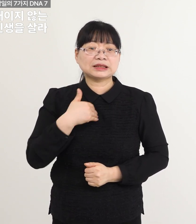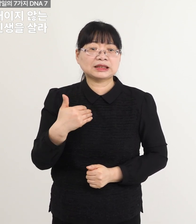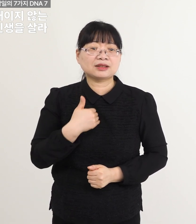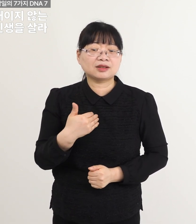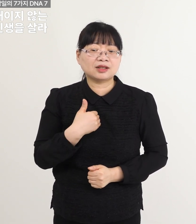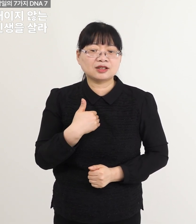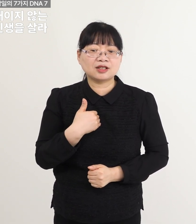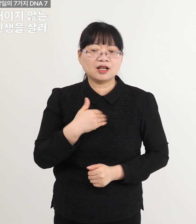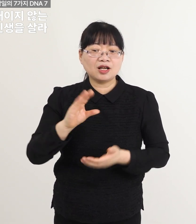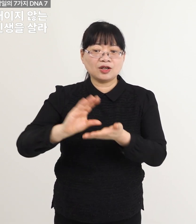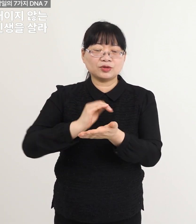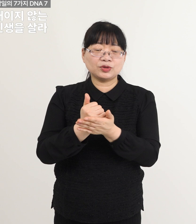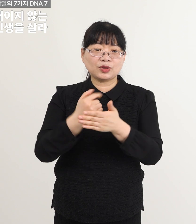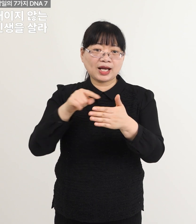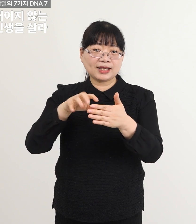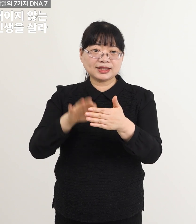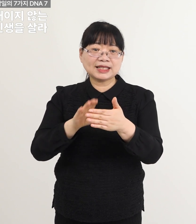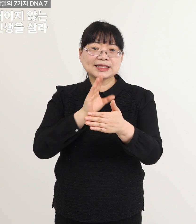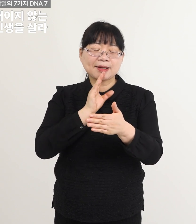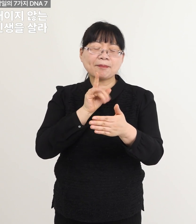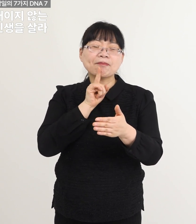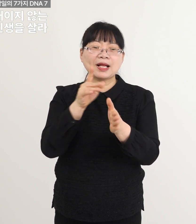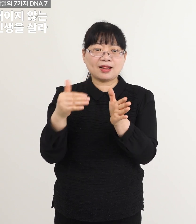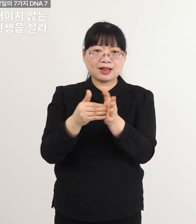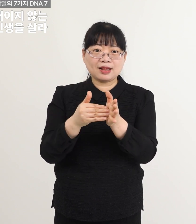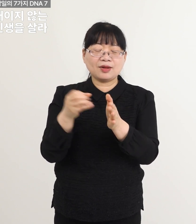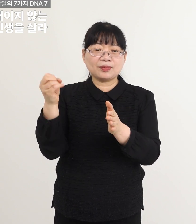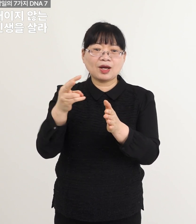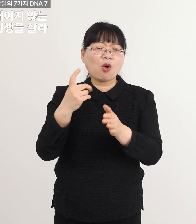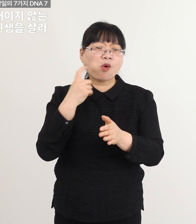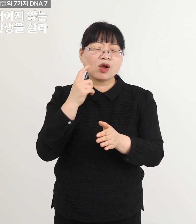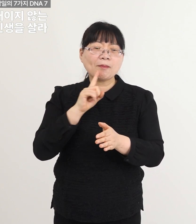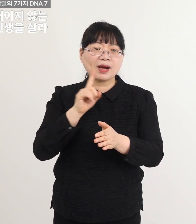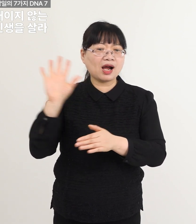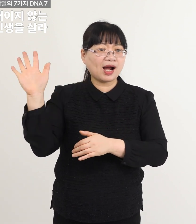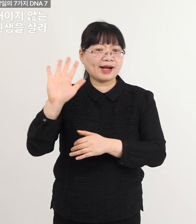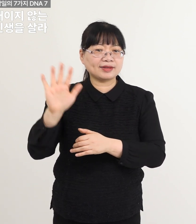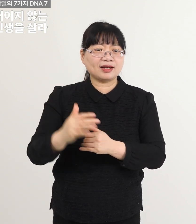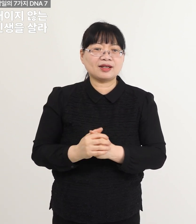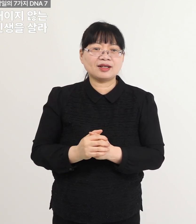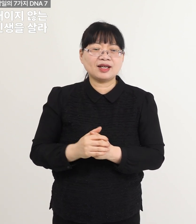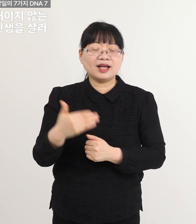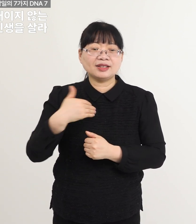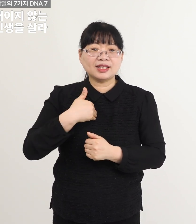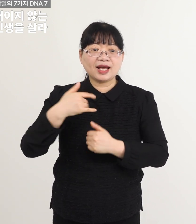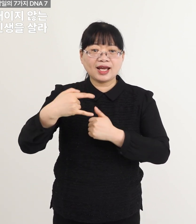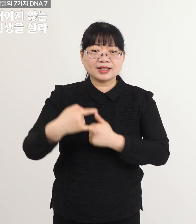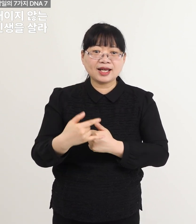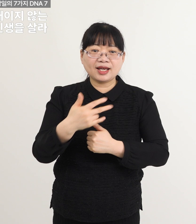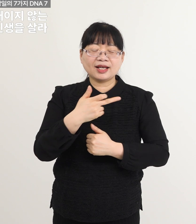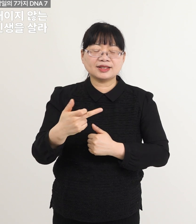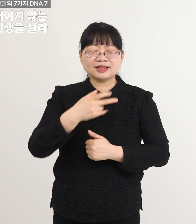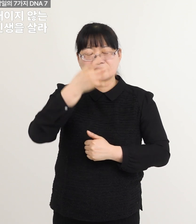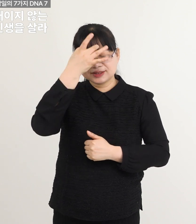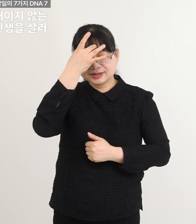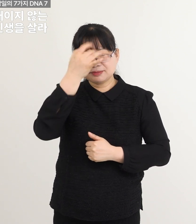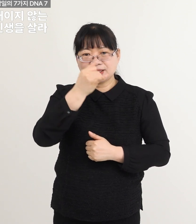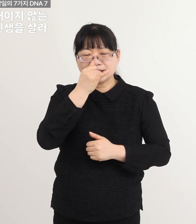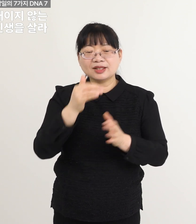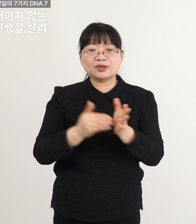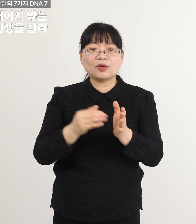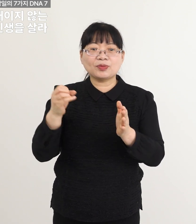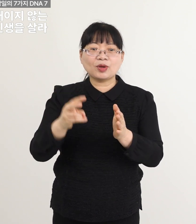내가 그리스도 안에서 참말을 하고 거짓말을 아니하노라. 나에게 큰 근심이 있는